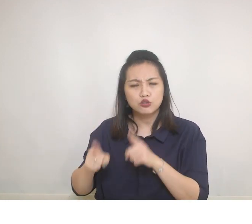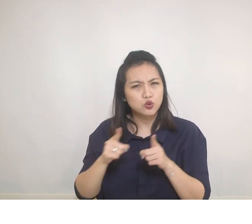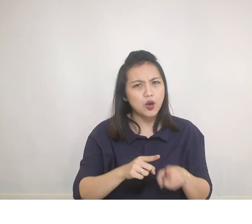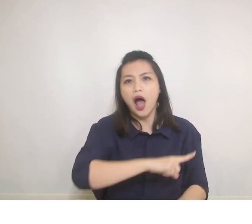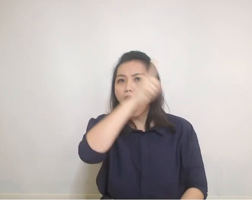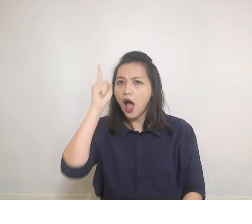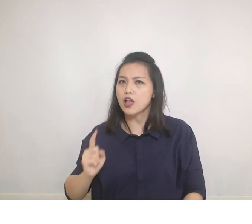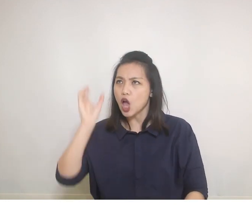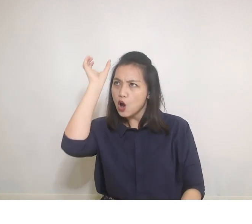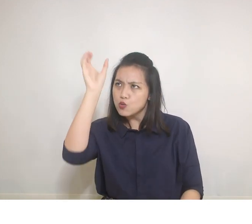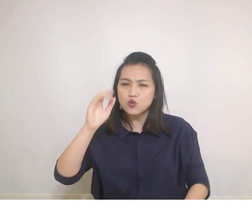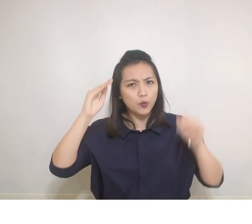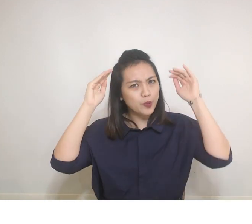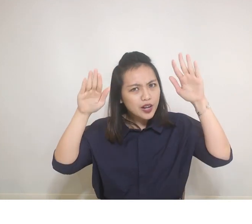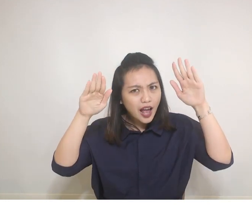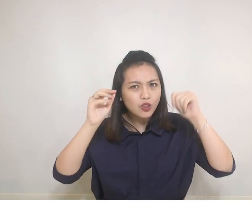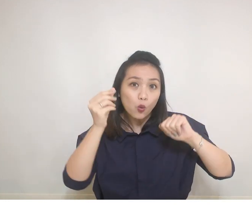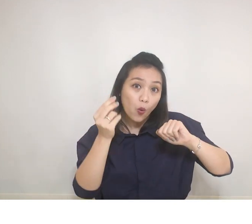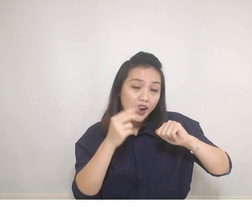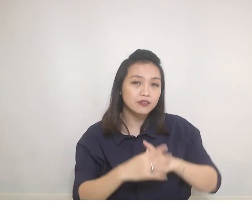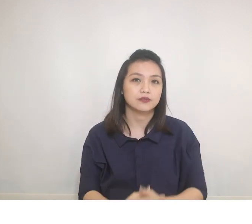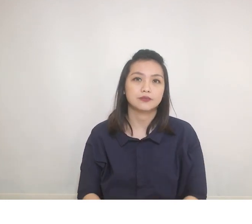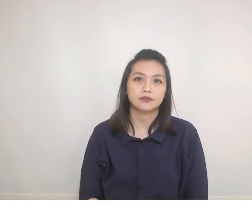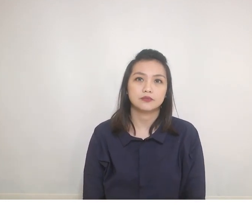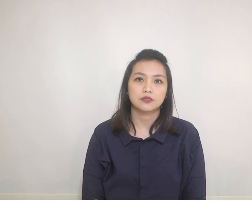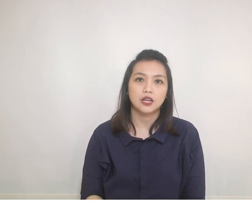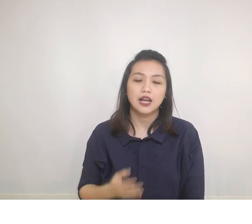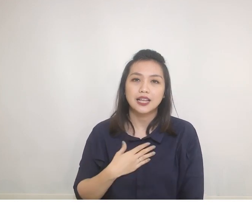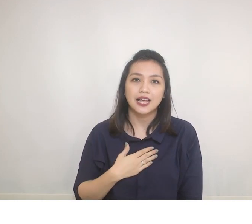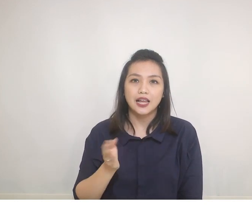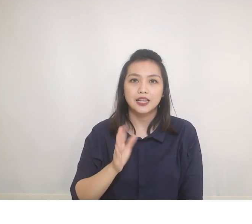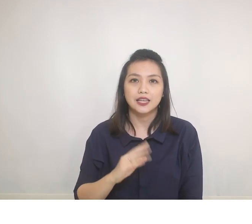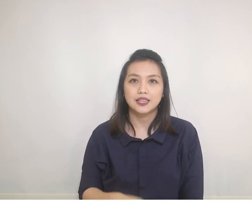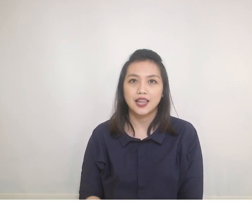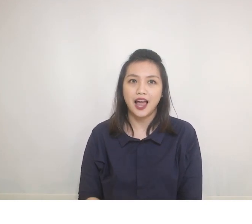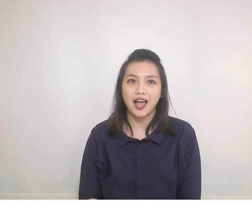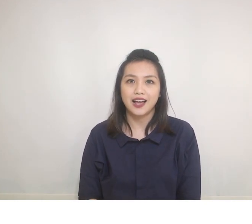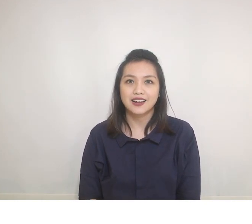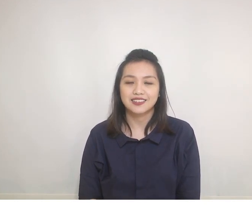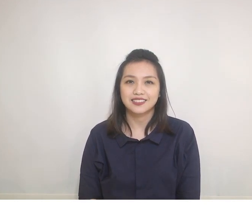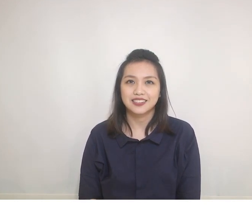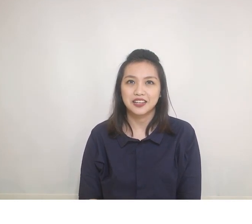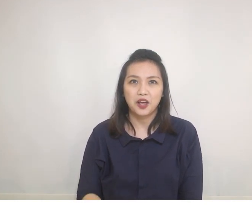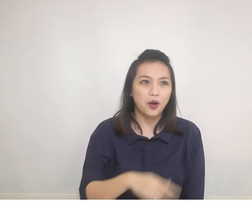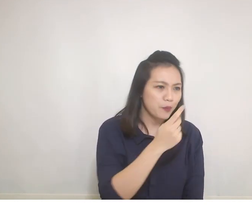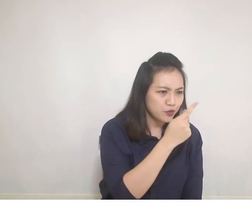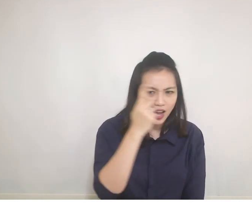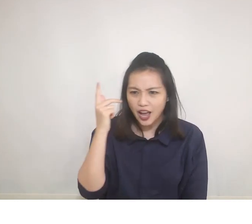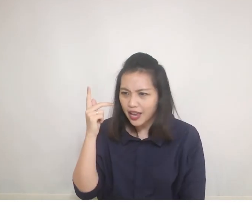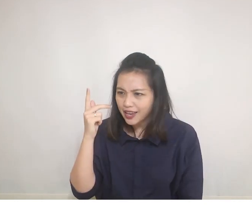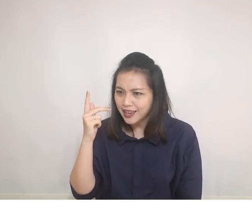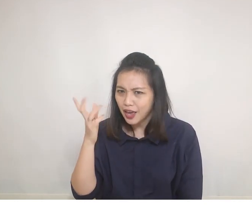saya, pekerjaan saya untuk datang ke CG. Sehingga kalau ke CG itu saya sering mengorbankan pekerjaan Anda untuk ke CG.